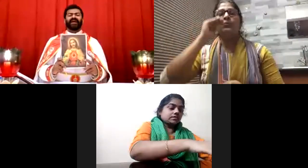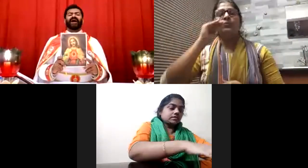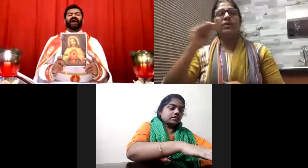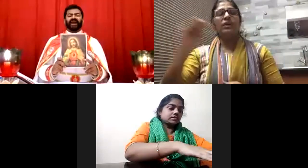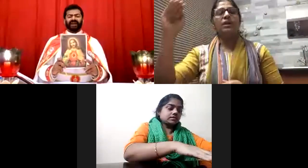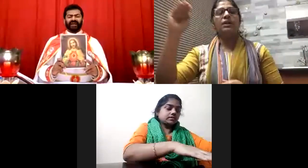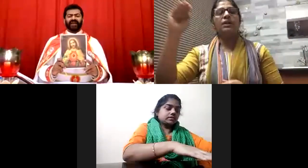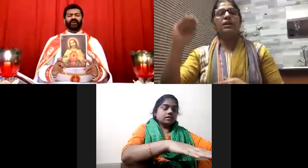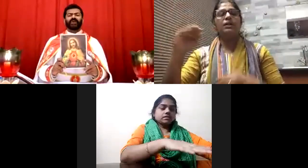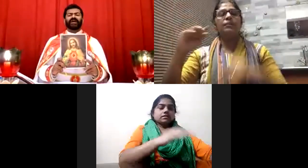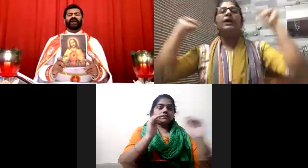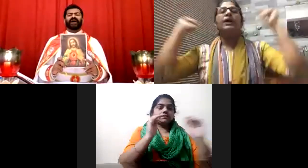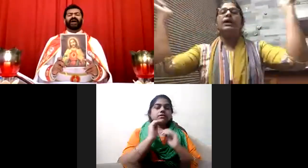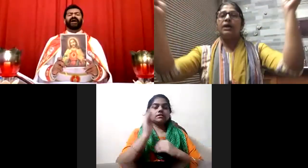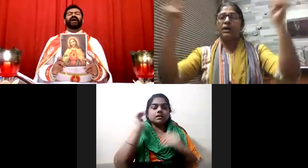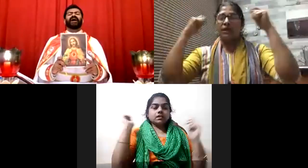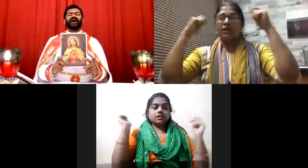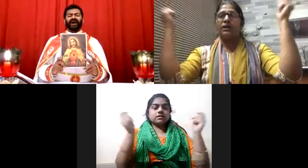പാടിയിടുന്നേൻ, ഹല്ലേലൂയ